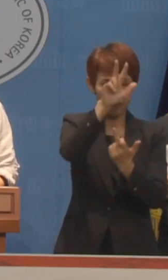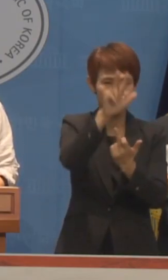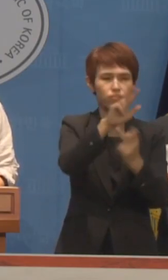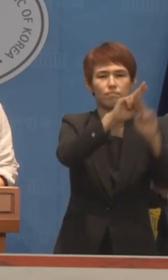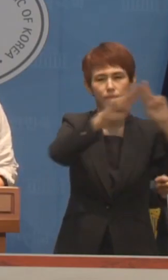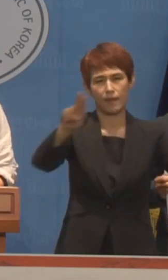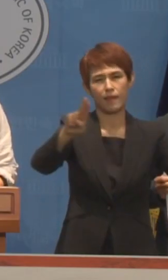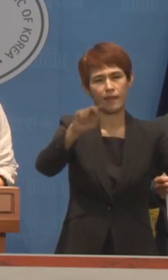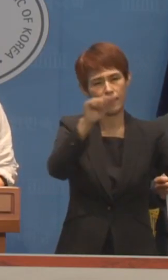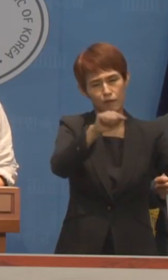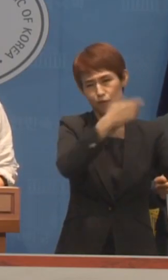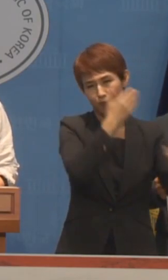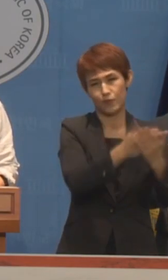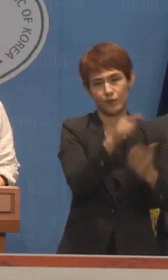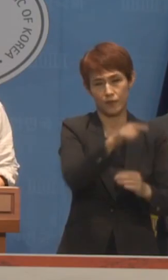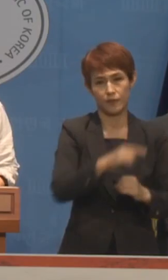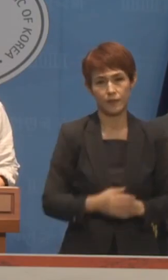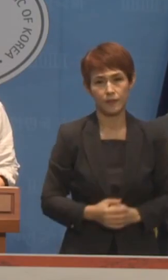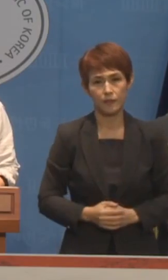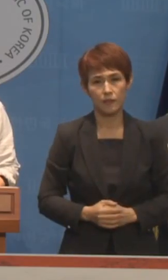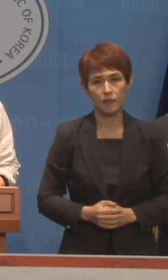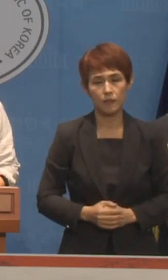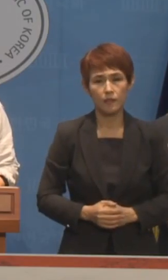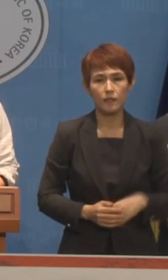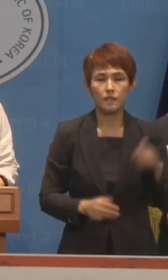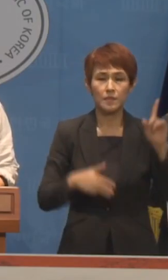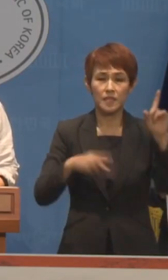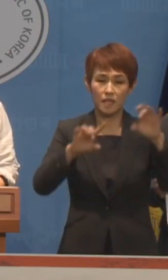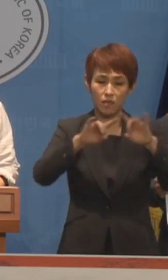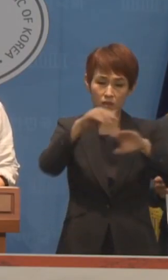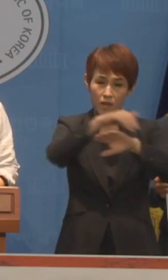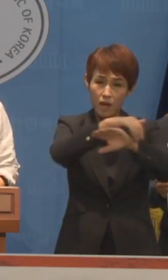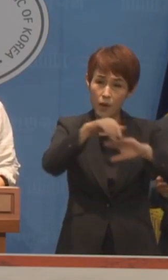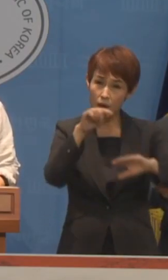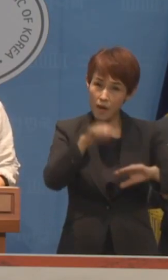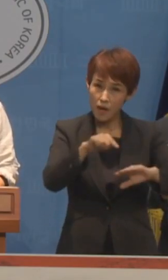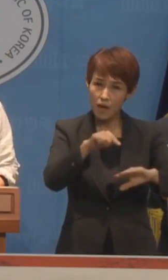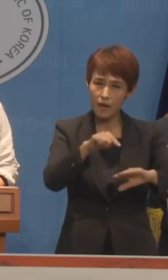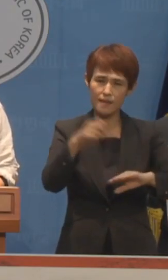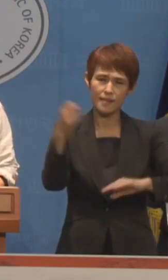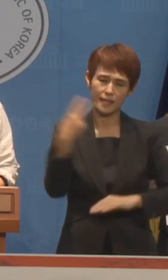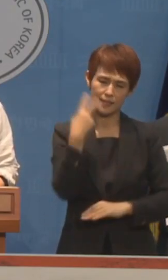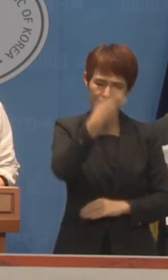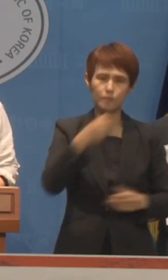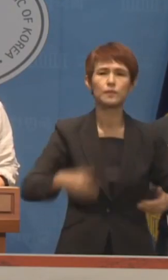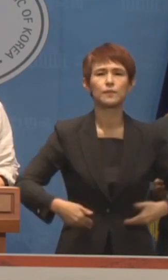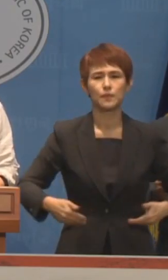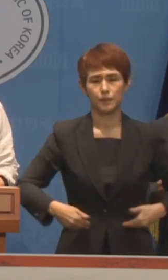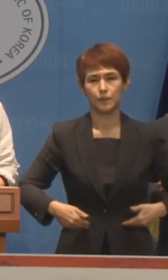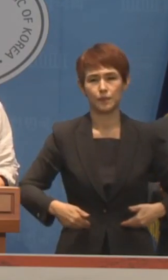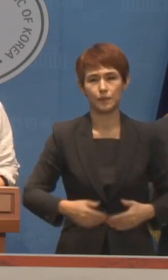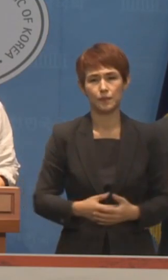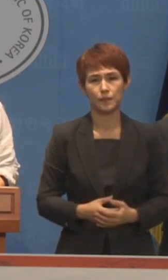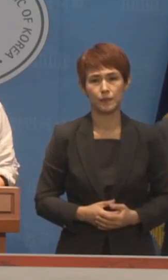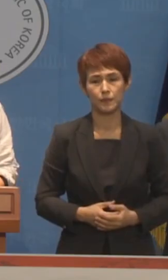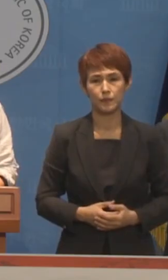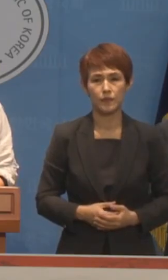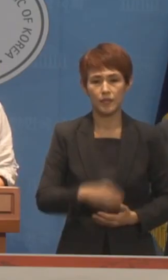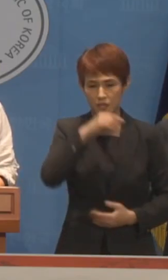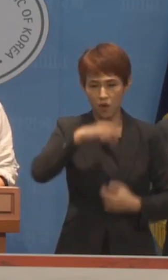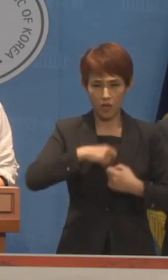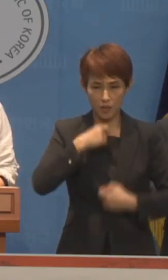단추가 탈석탄입니다. 이에 맞춰서 11차 정기본은 전면 재수립되어야 합니다. 아울러 정의로운